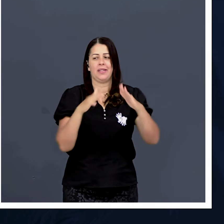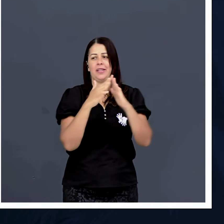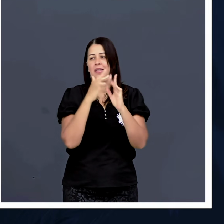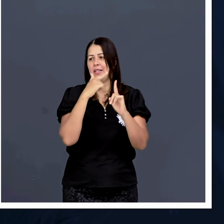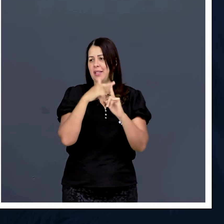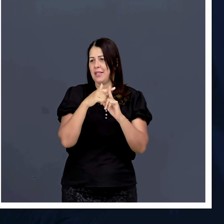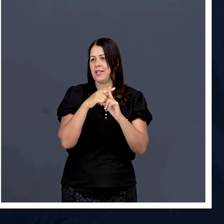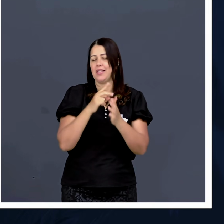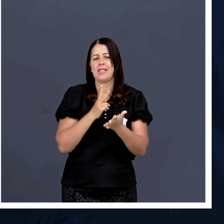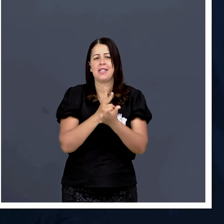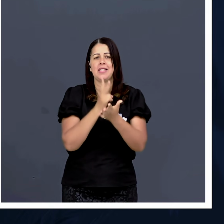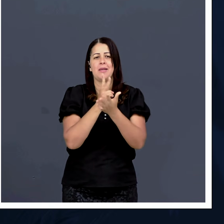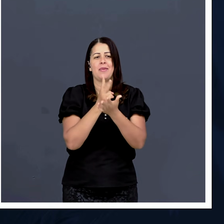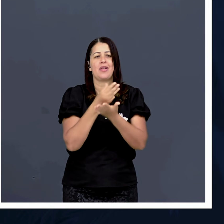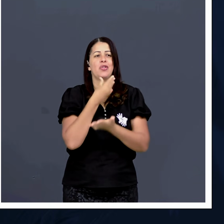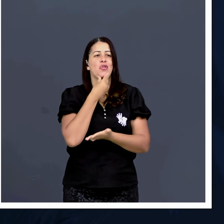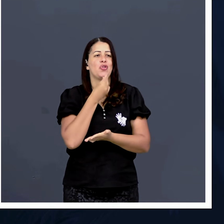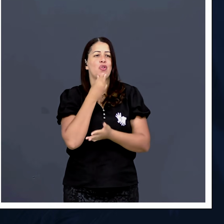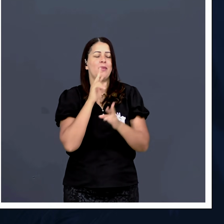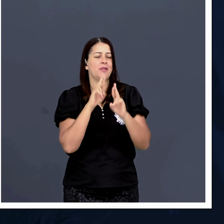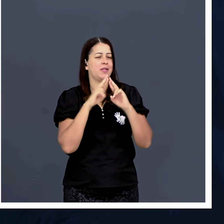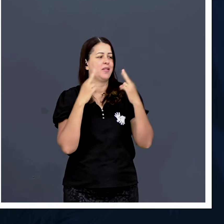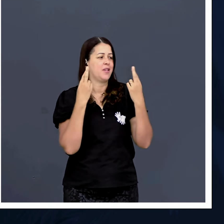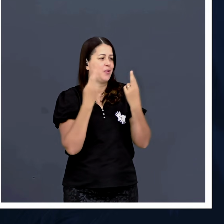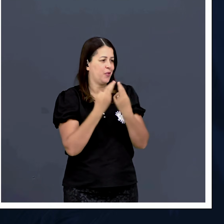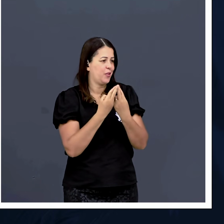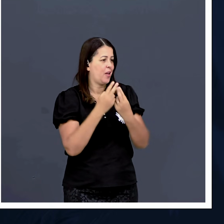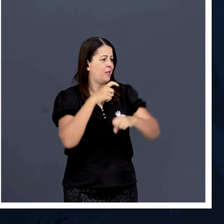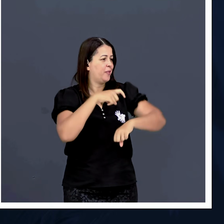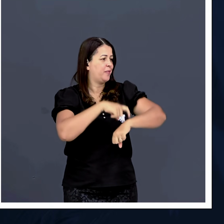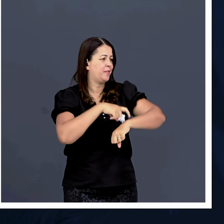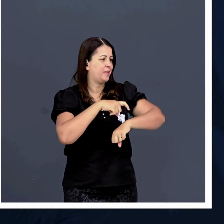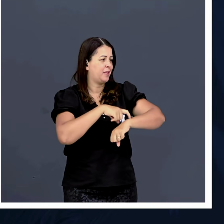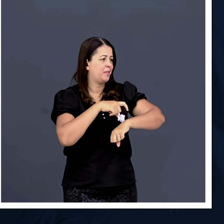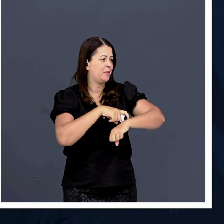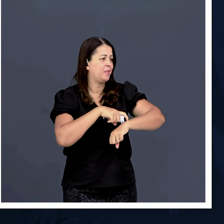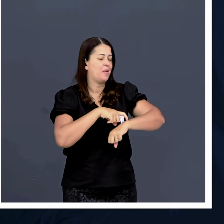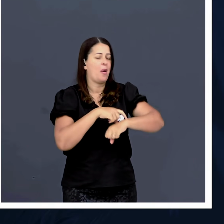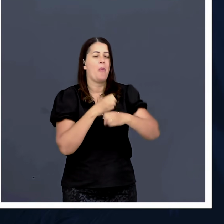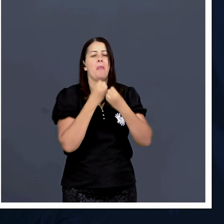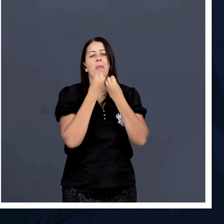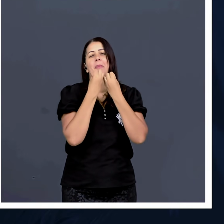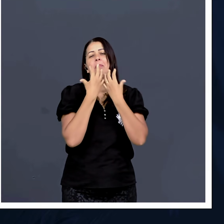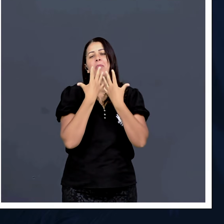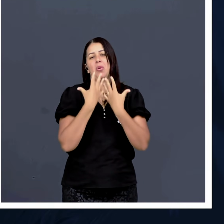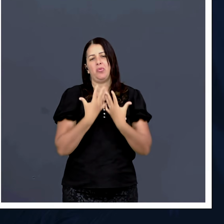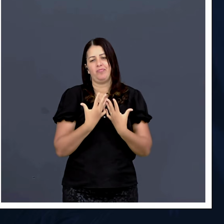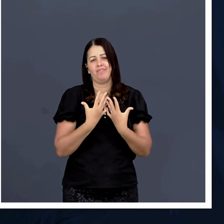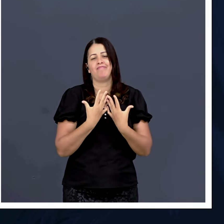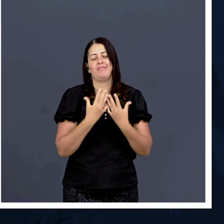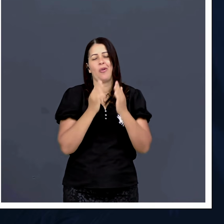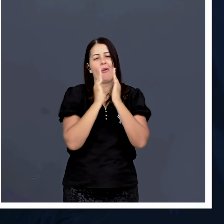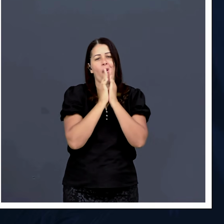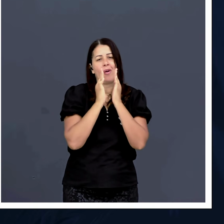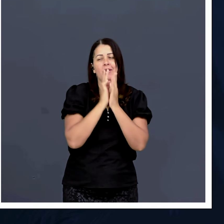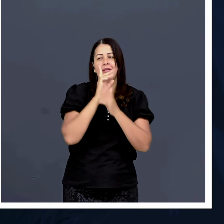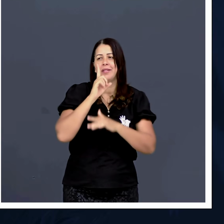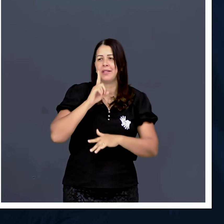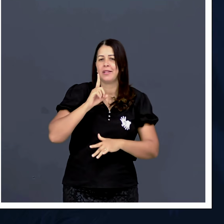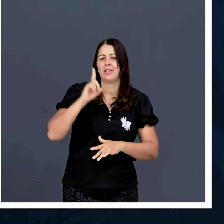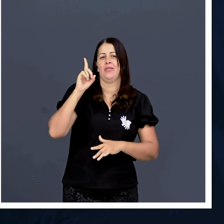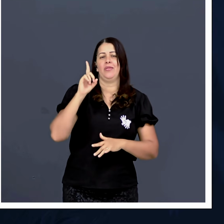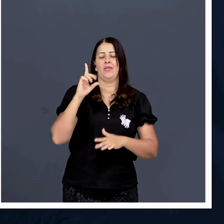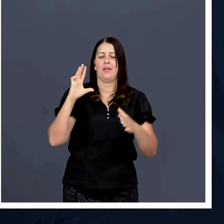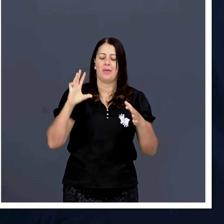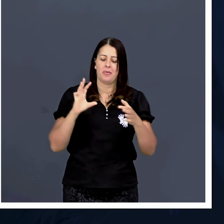as vezes que esses homens se reúnem, é um tempo de qualidade, é um tempo de oração, é um tempo